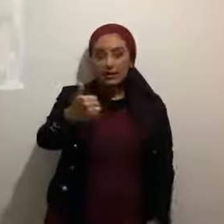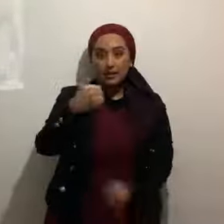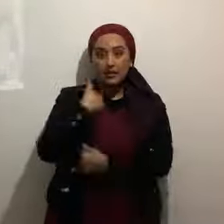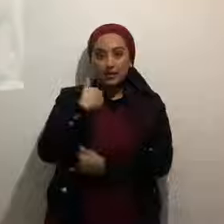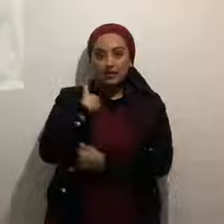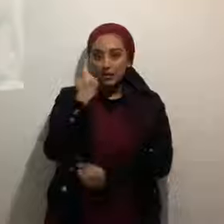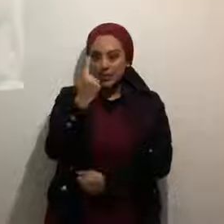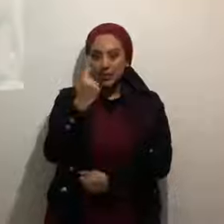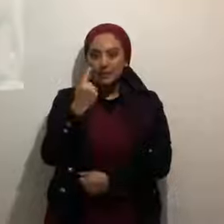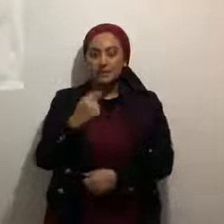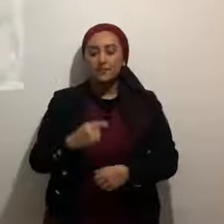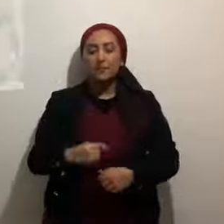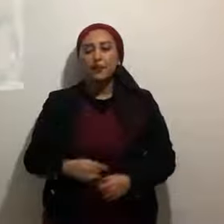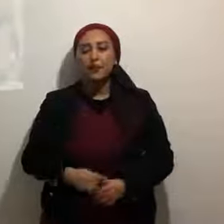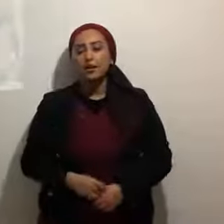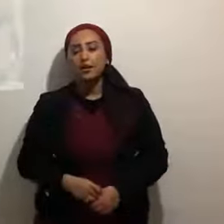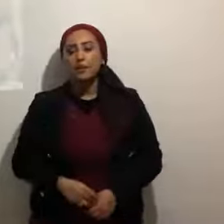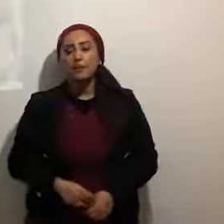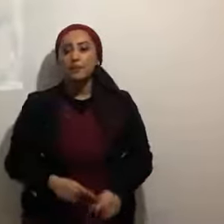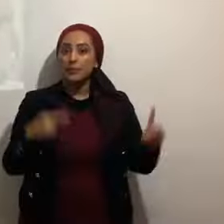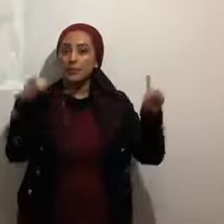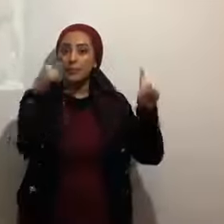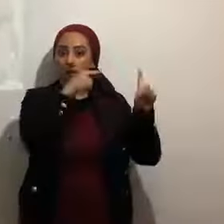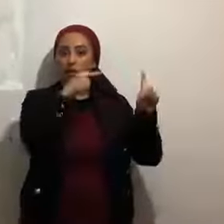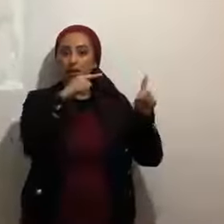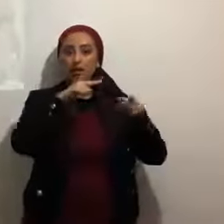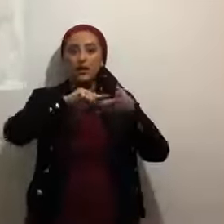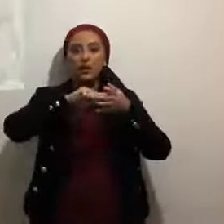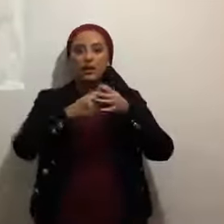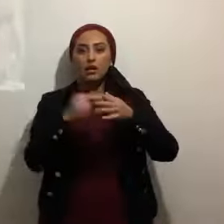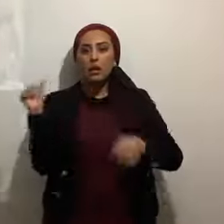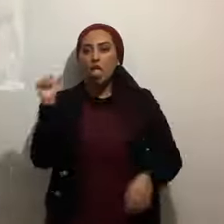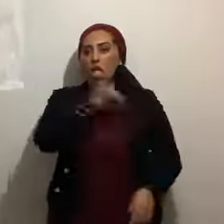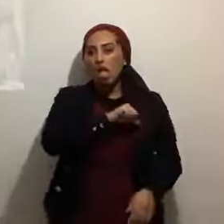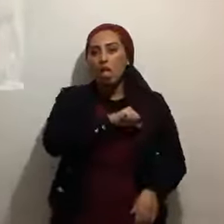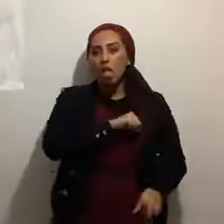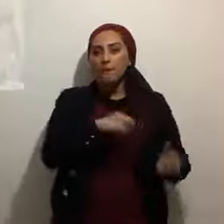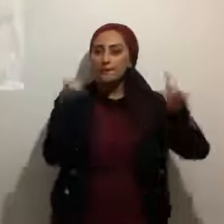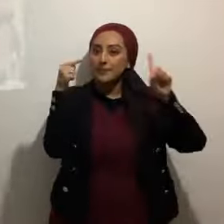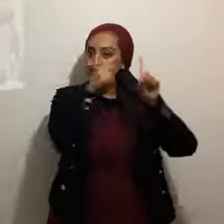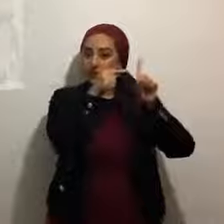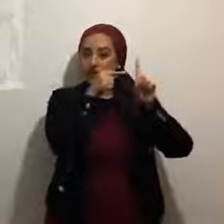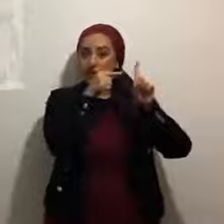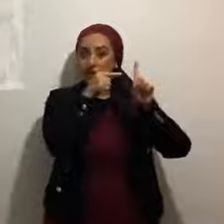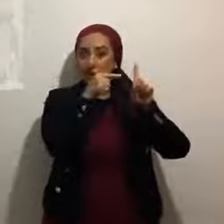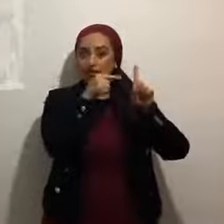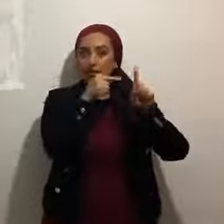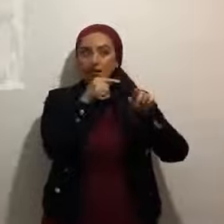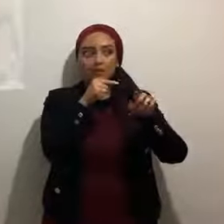guardia, empezó a tomar alcohol. Fue infiel a su